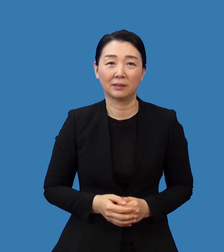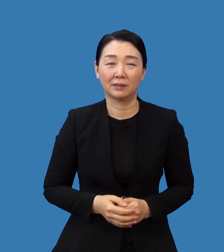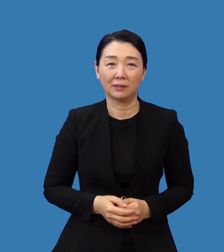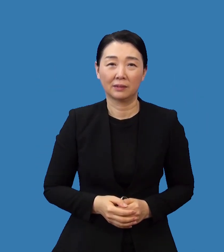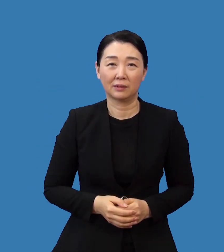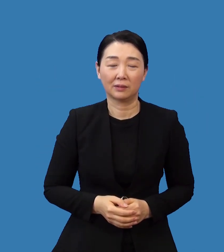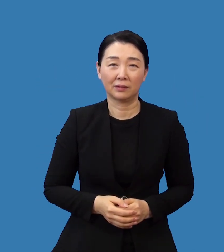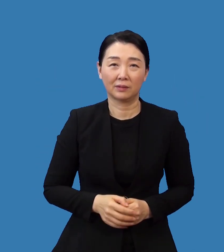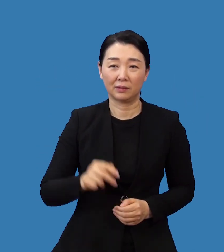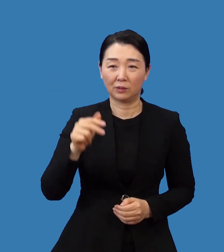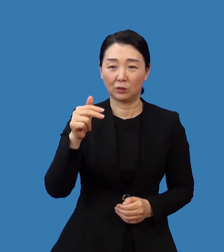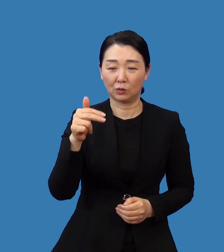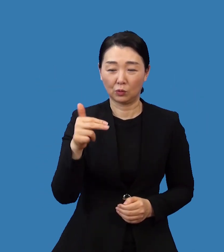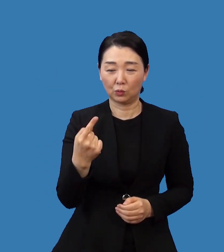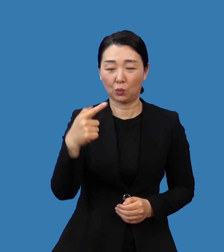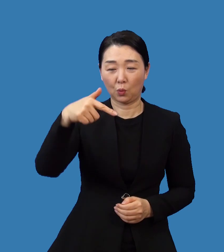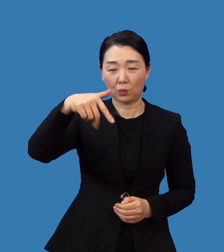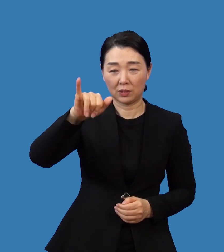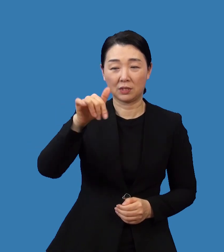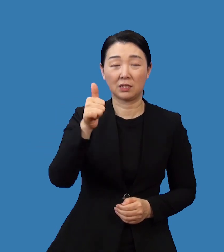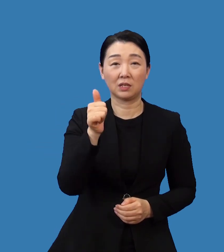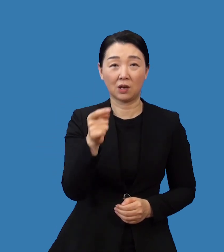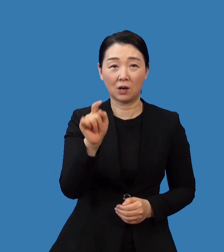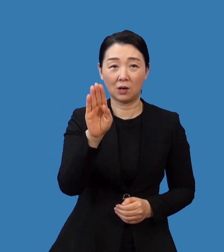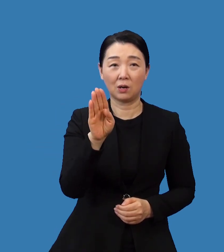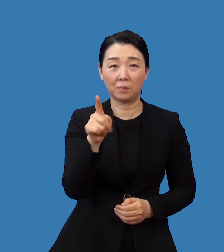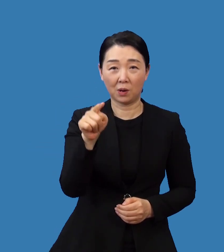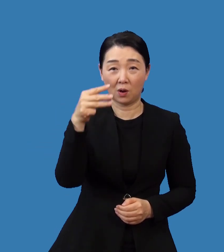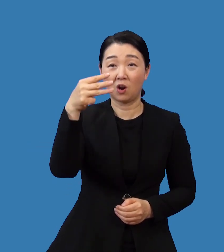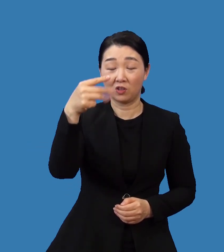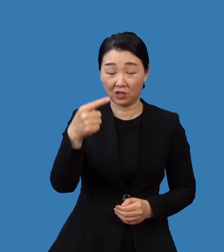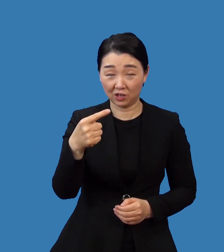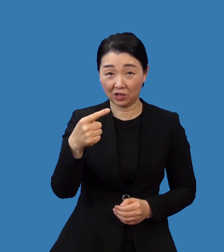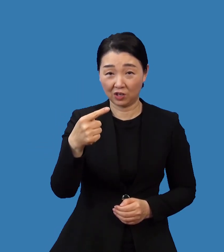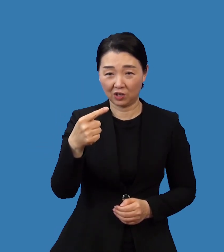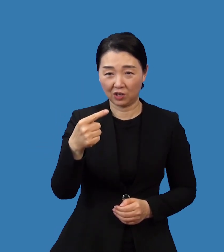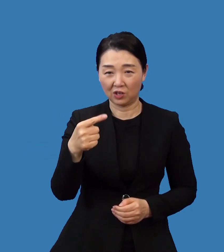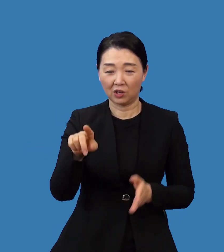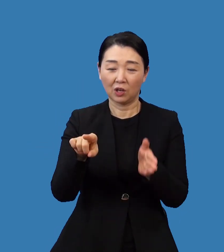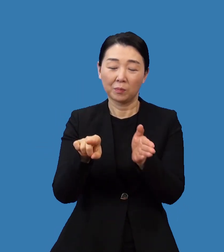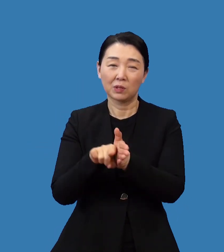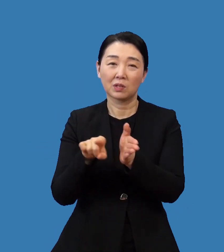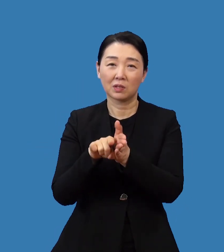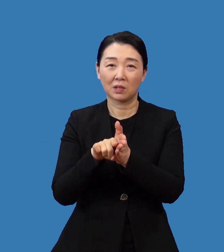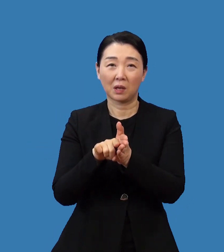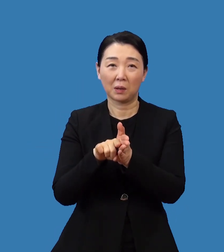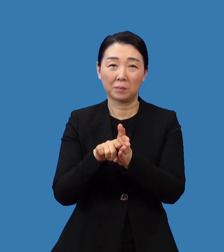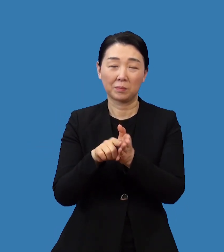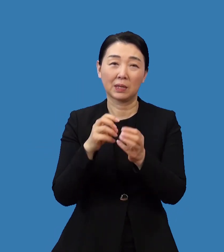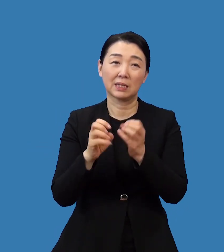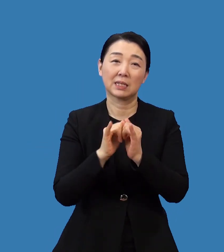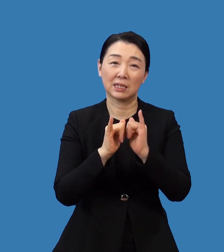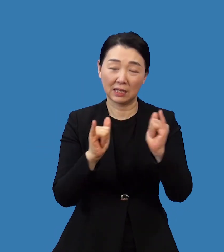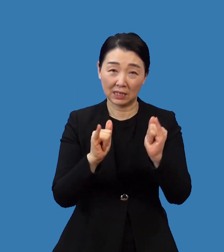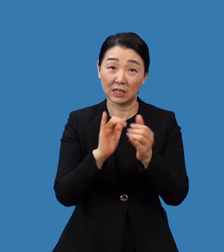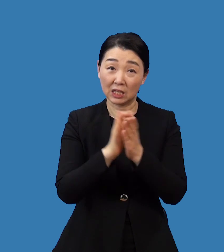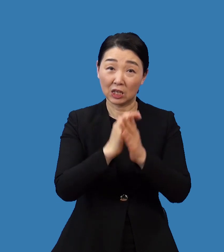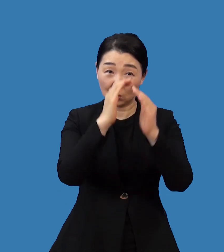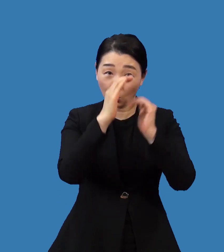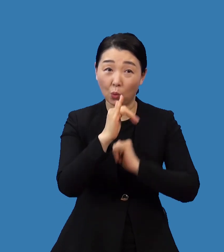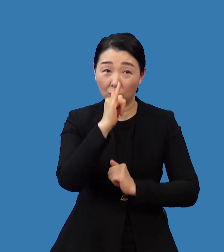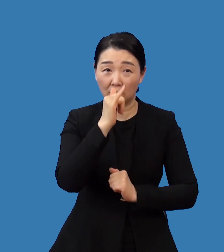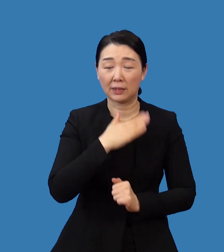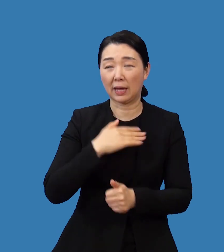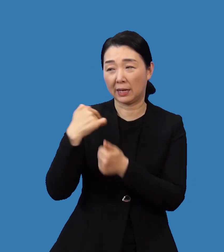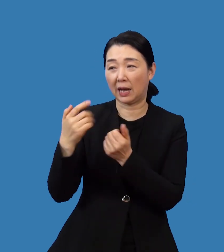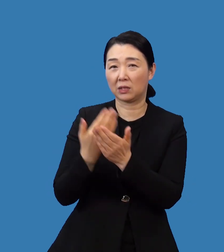조지 허버트라는 크리스찬 시인은 이런 기도 시를 남겼습니다. 나를 가르치소서,